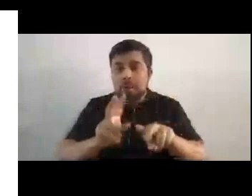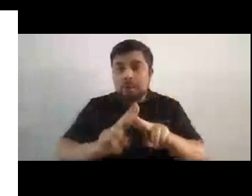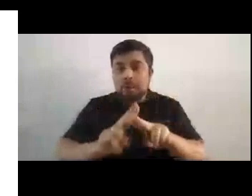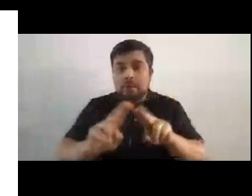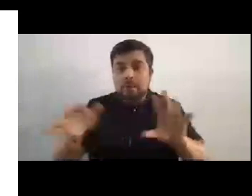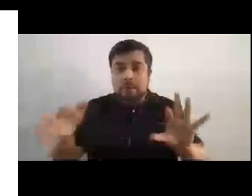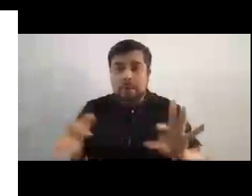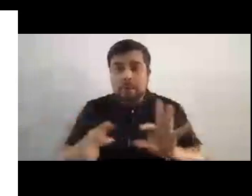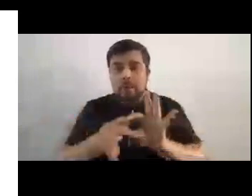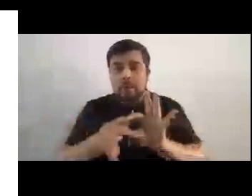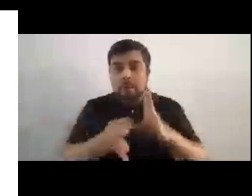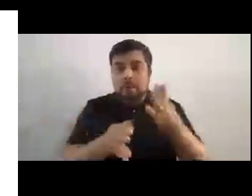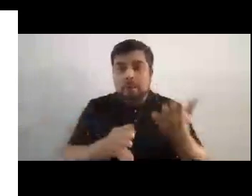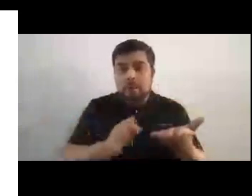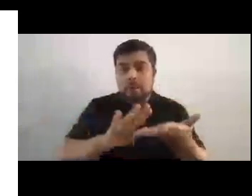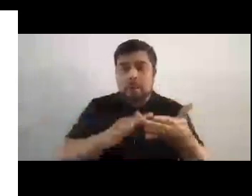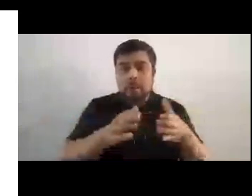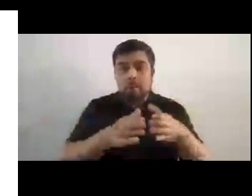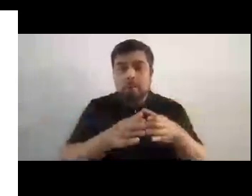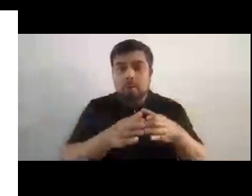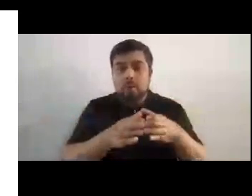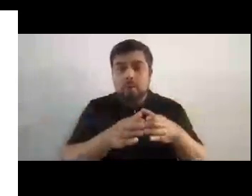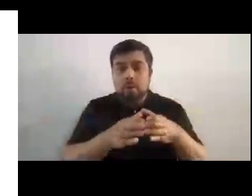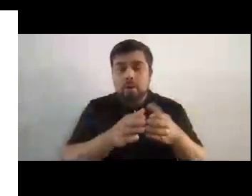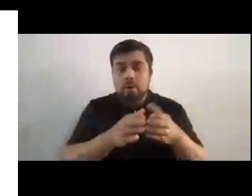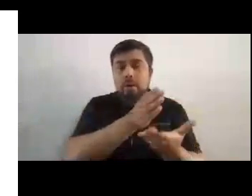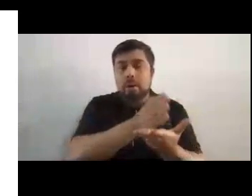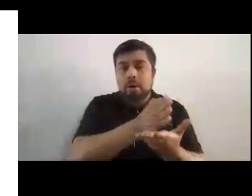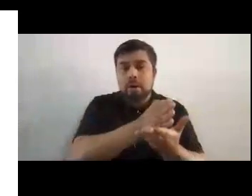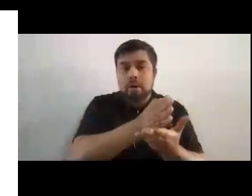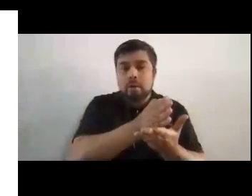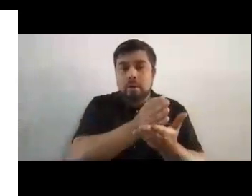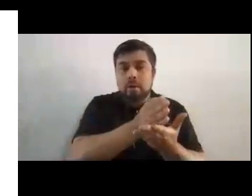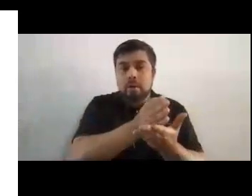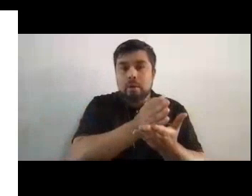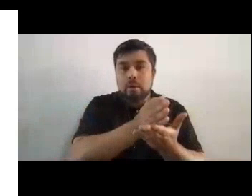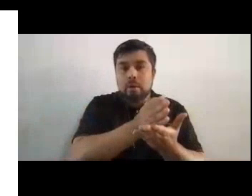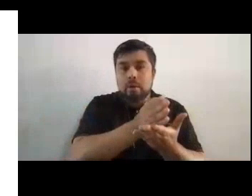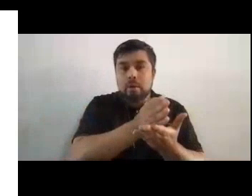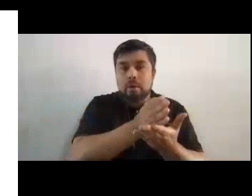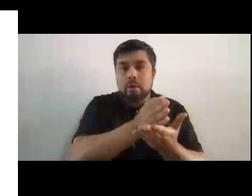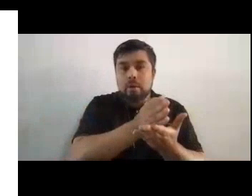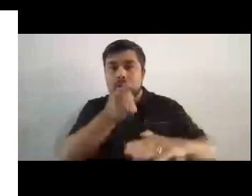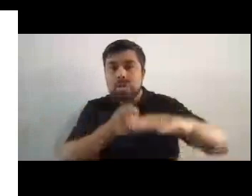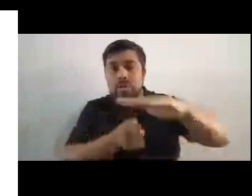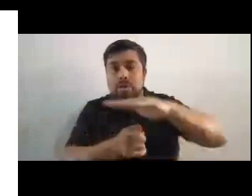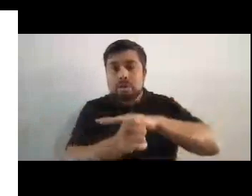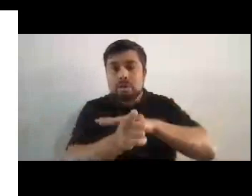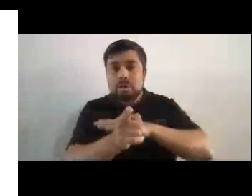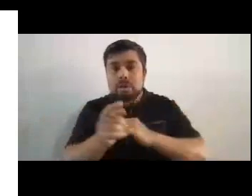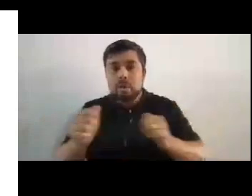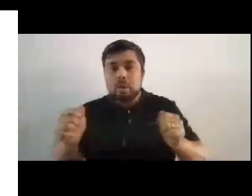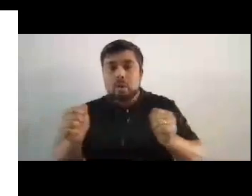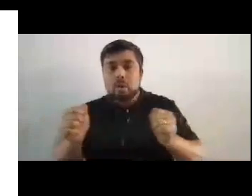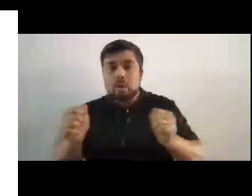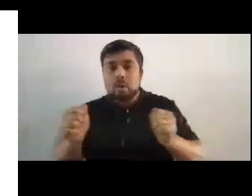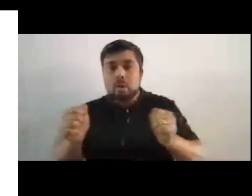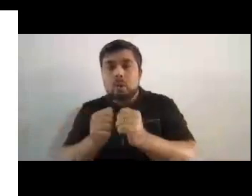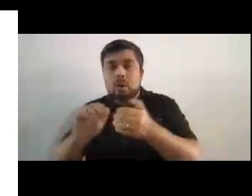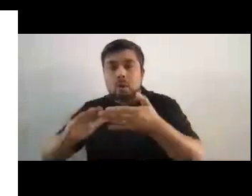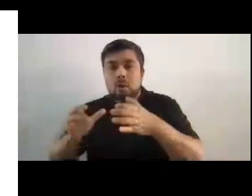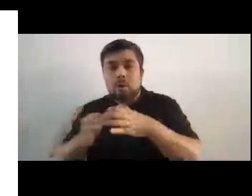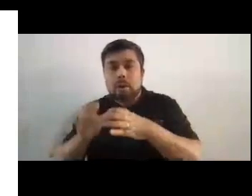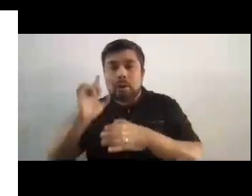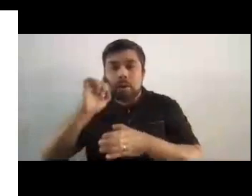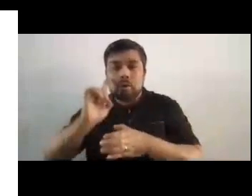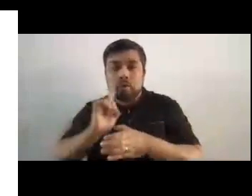comunidad escolar en la cual ellos se insertan con la comunidad sorda local y extendida,